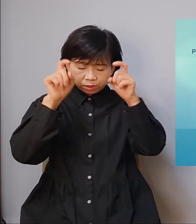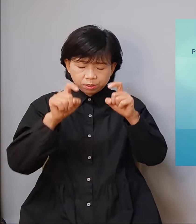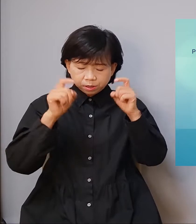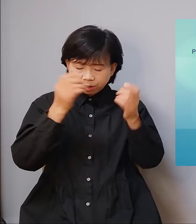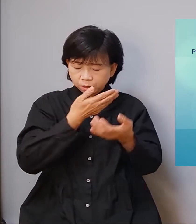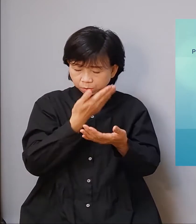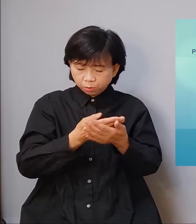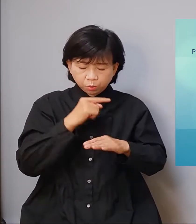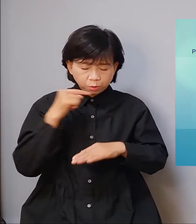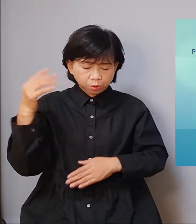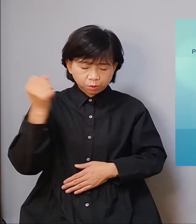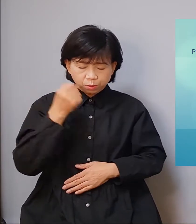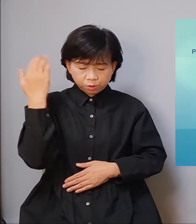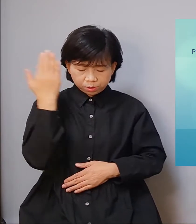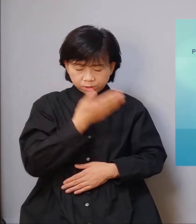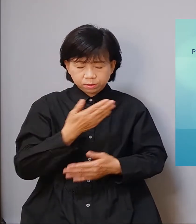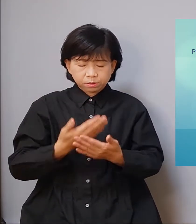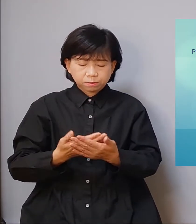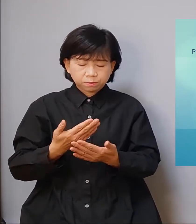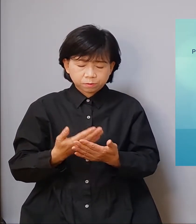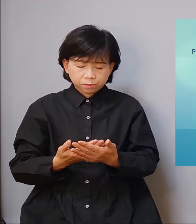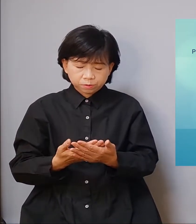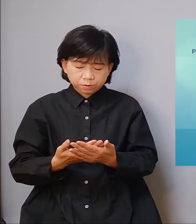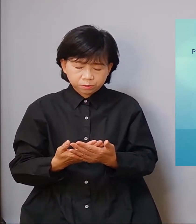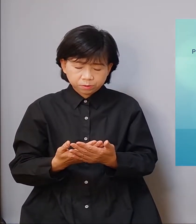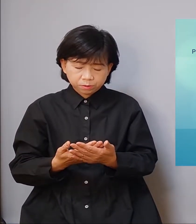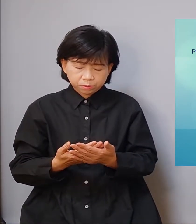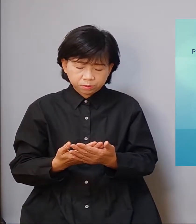보혈로 정결케 하시옵소서.